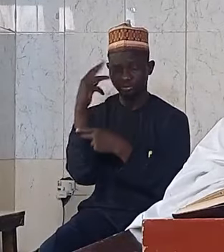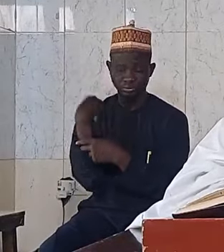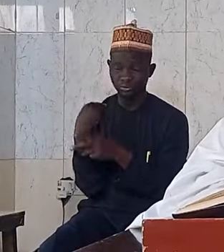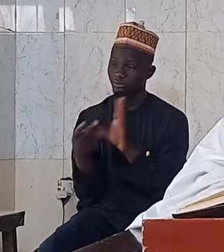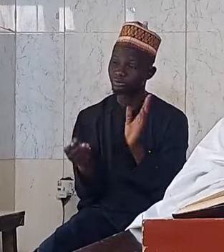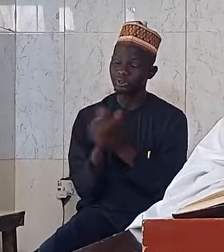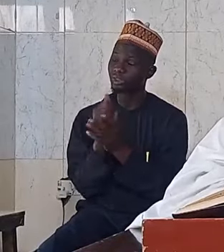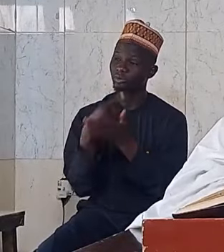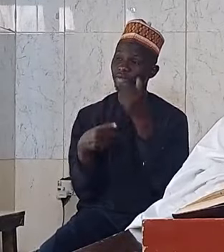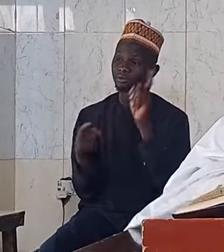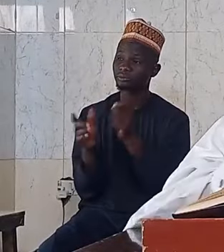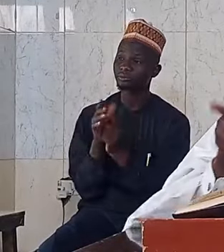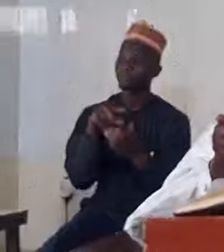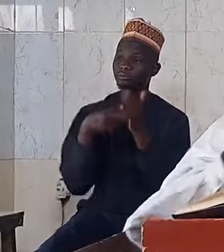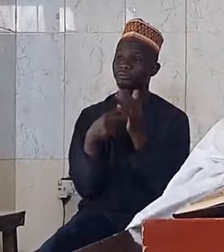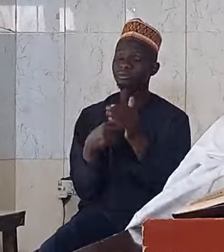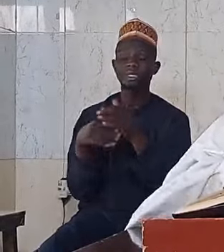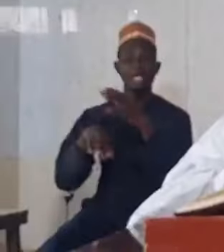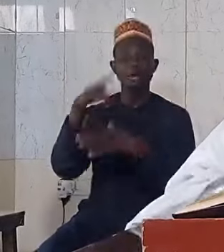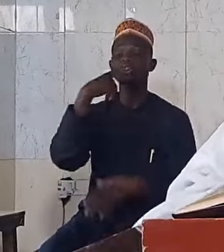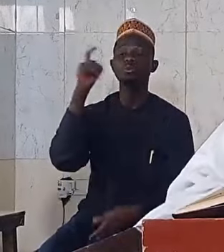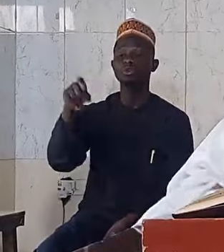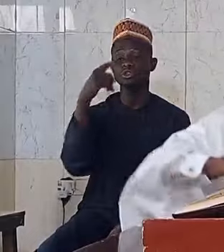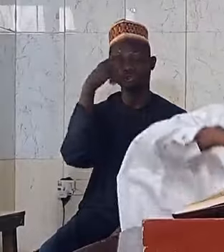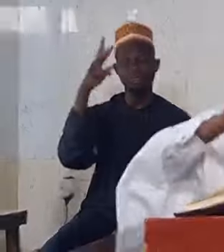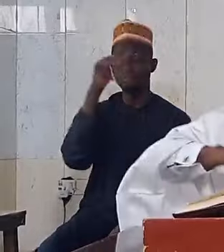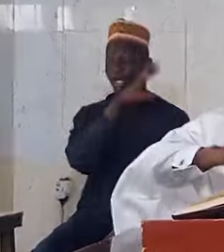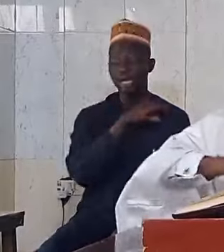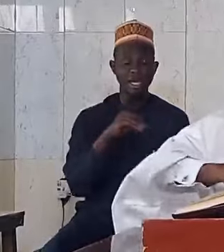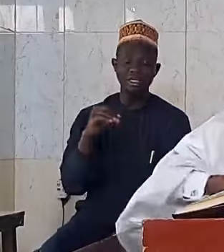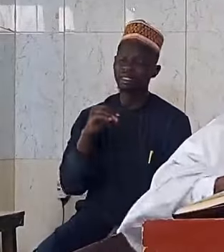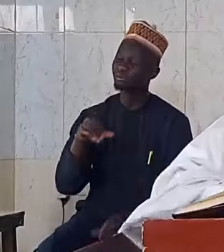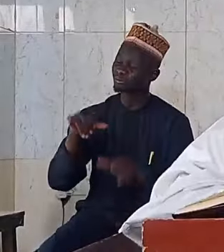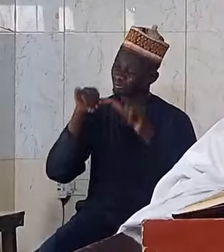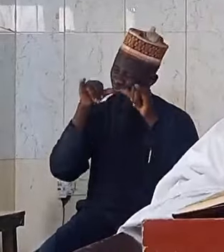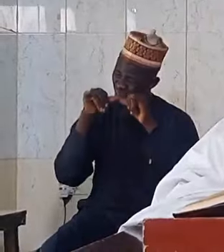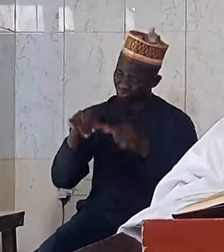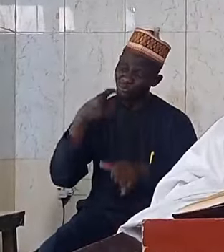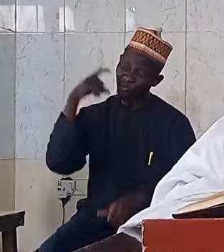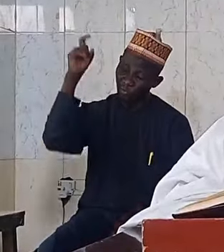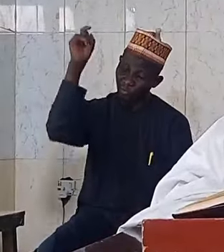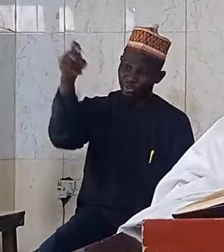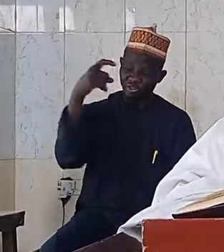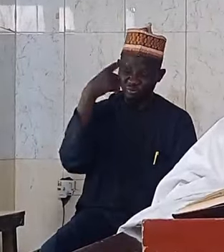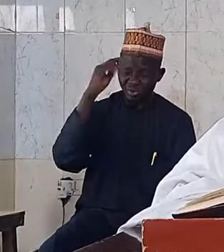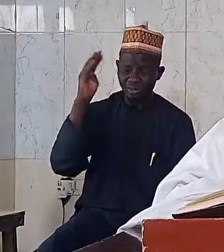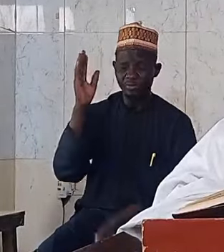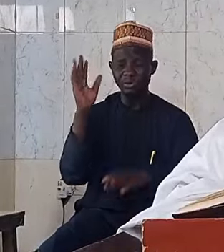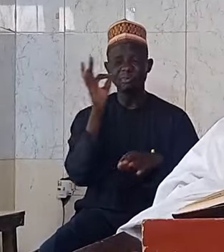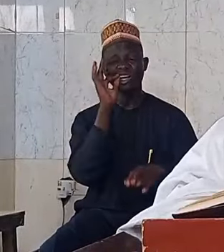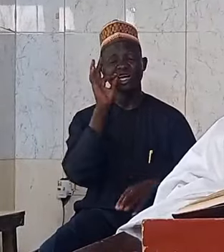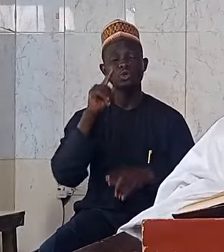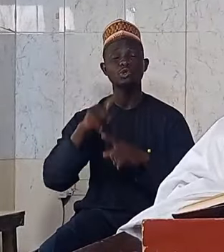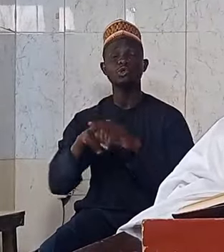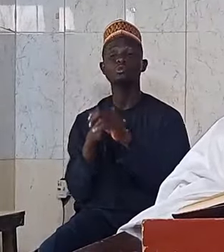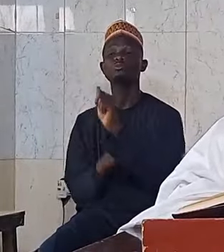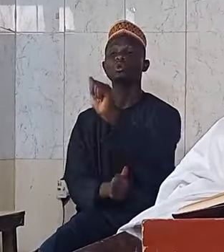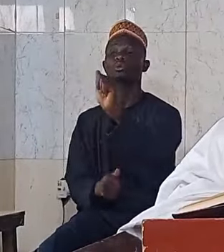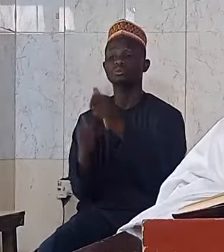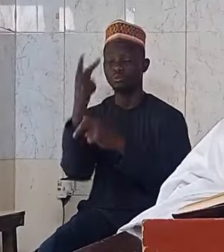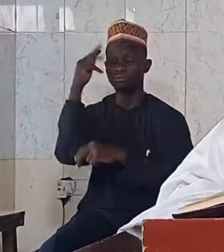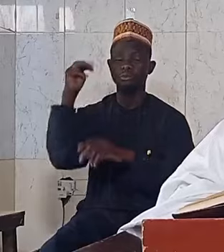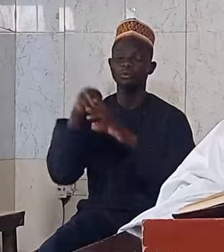fahimci daga wannan cewa fitan nan wajibi ce kuma ta'ayyana alaihim ya hau kansu wujuban ainiyan eh